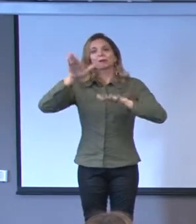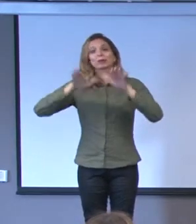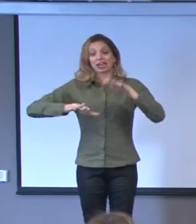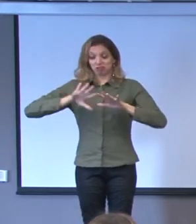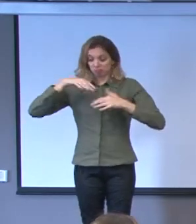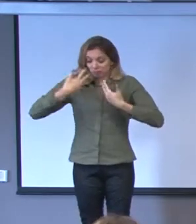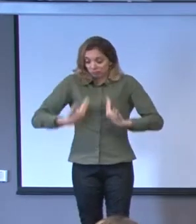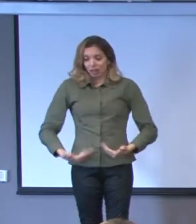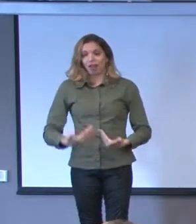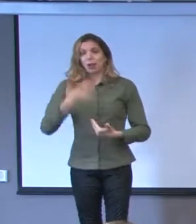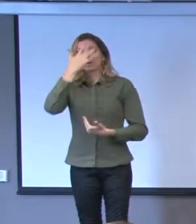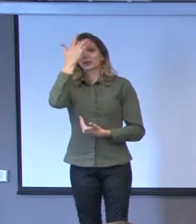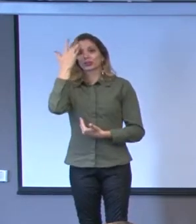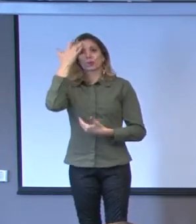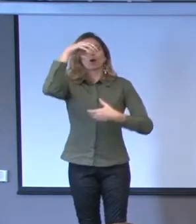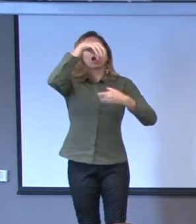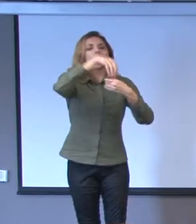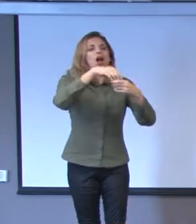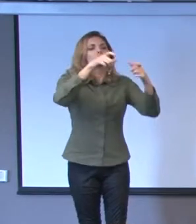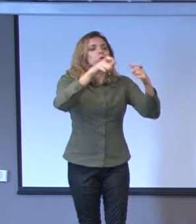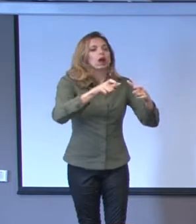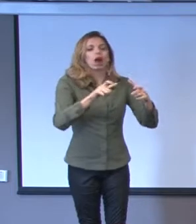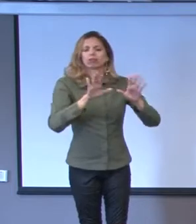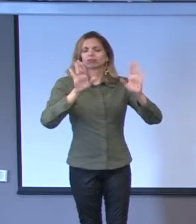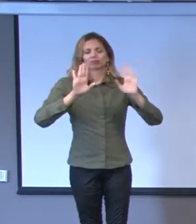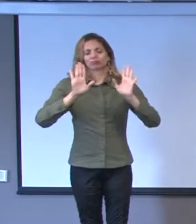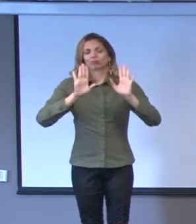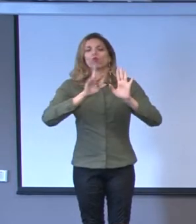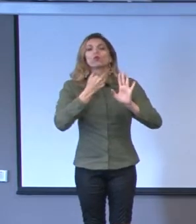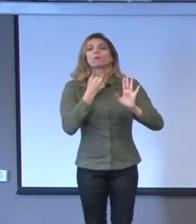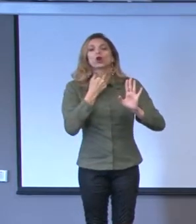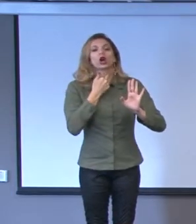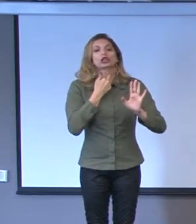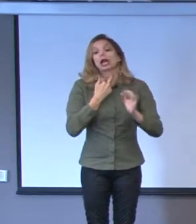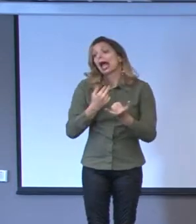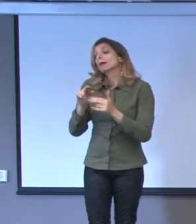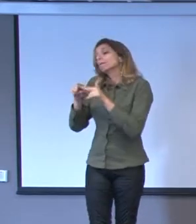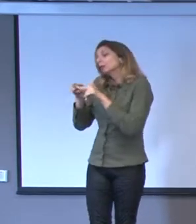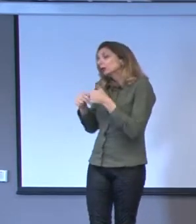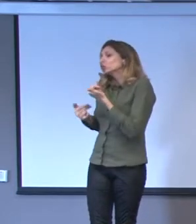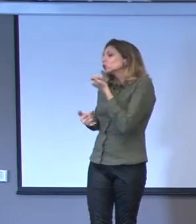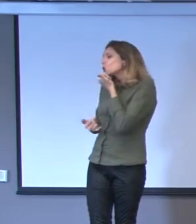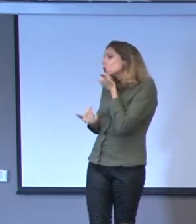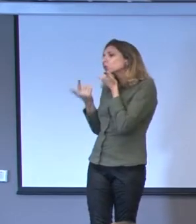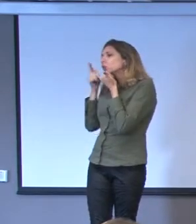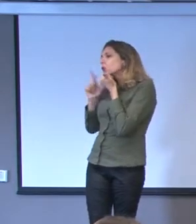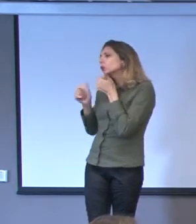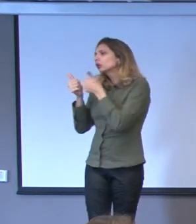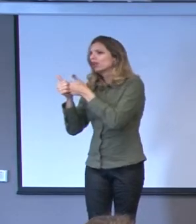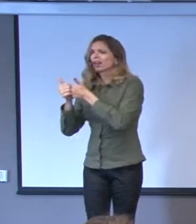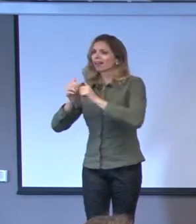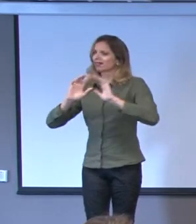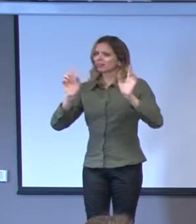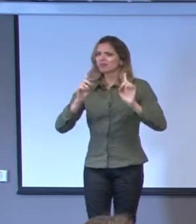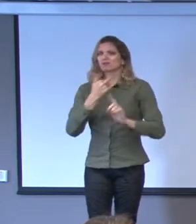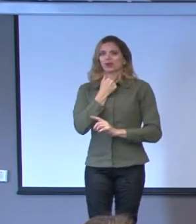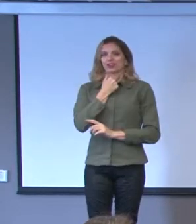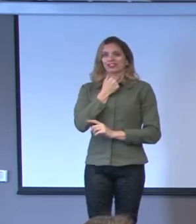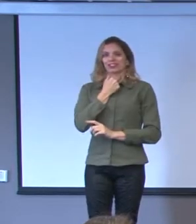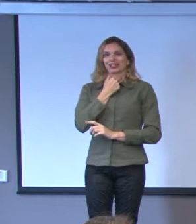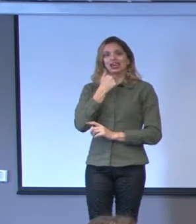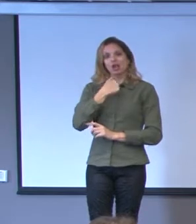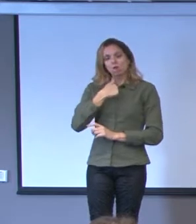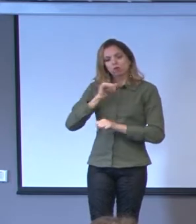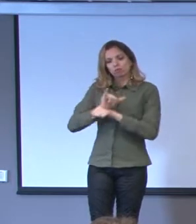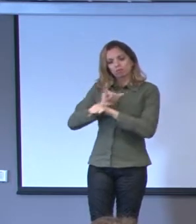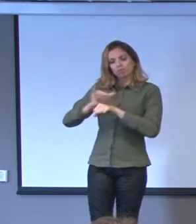características regionais de cada escola. Isso não pode ser desculpa para a gente não perseguir altas expectativas para cada